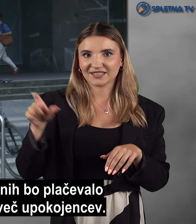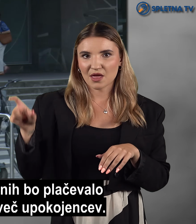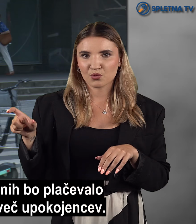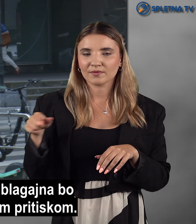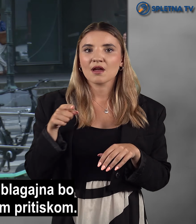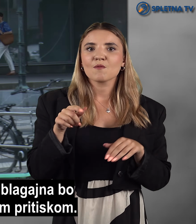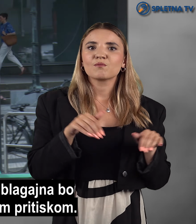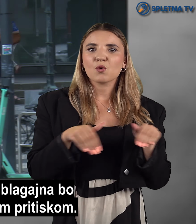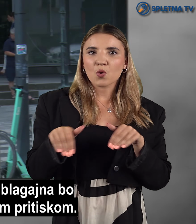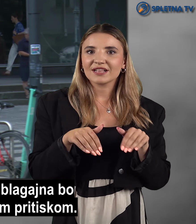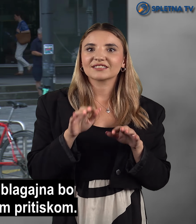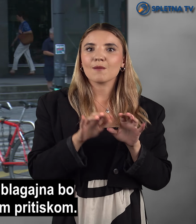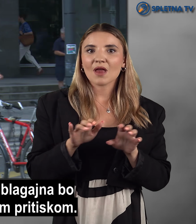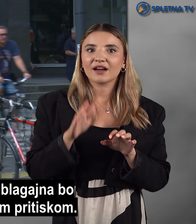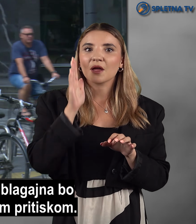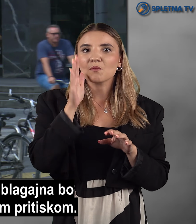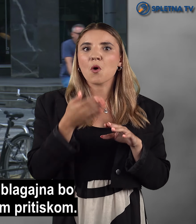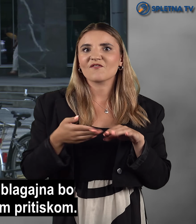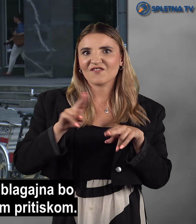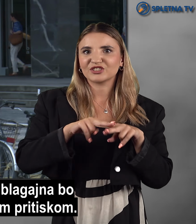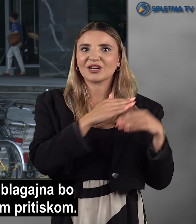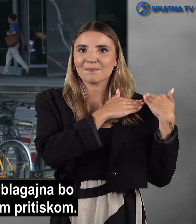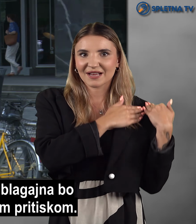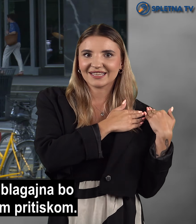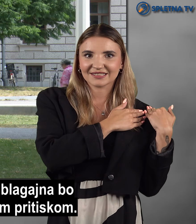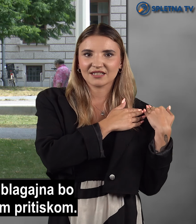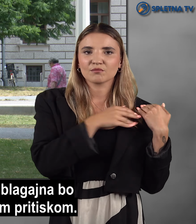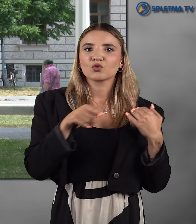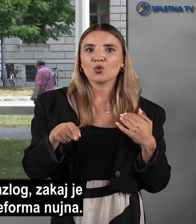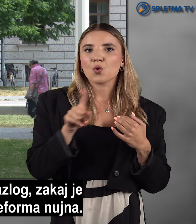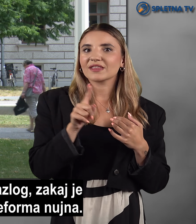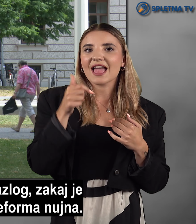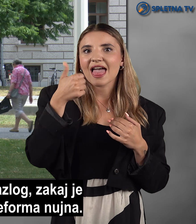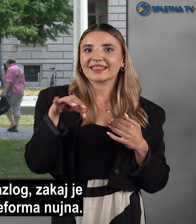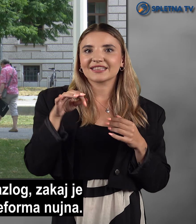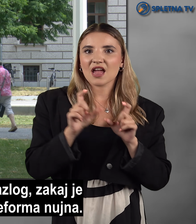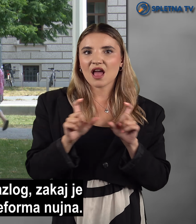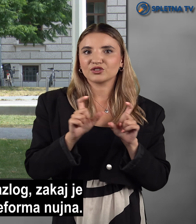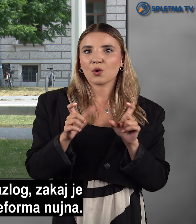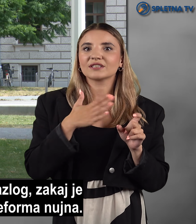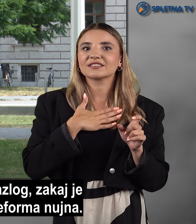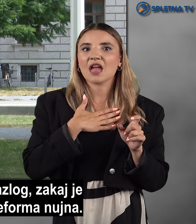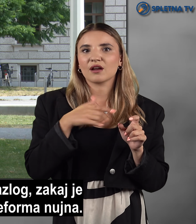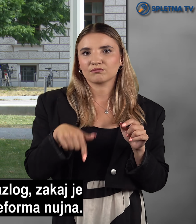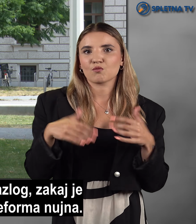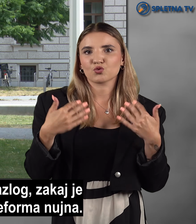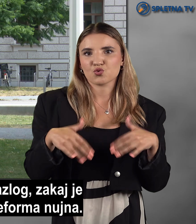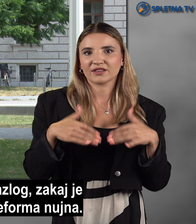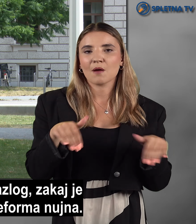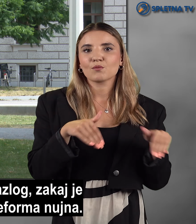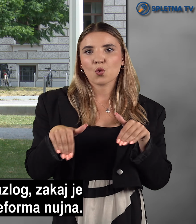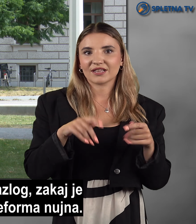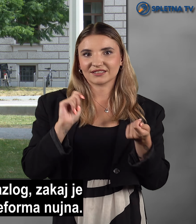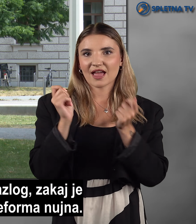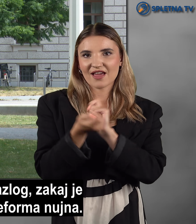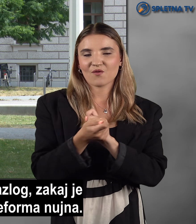upokojencev. Pokojninska blagajna bo pod vse večjim pritiskom. A to ni edini razlog, zakaj je pokojninska